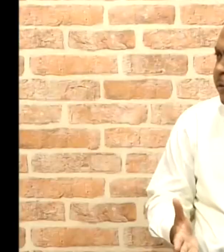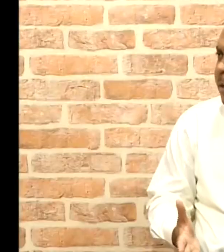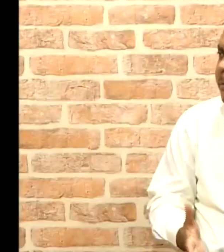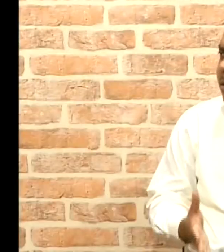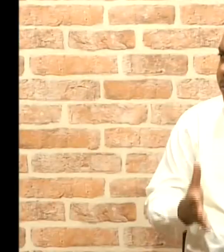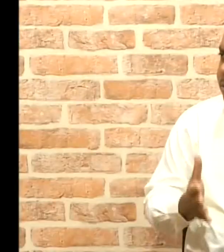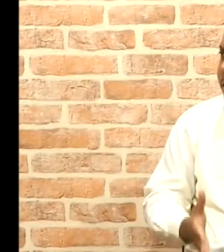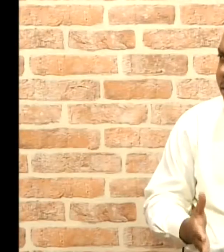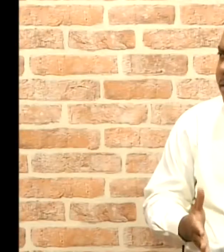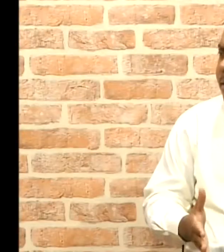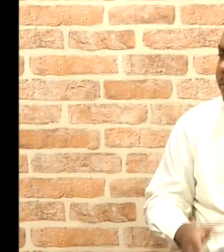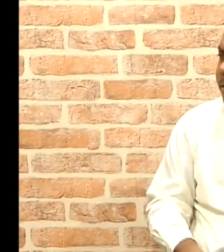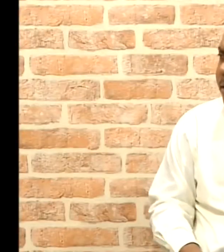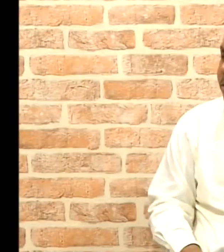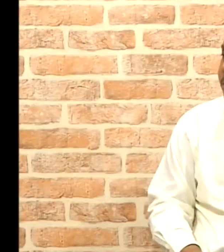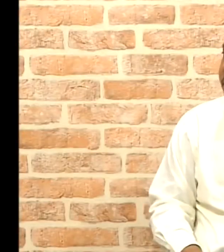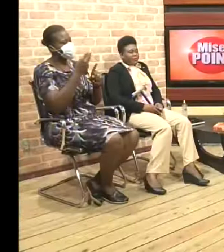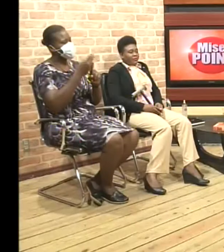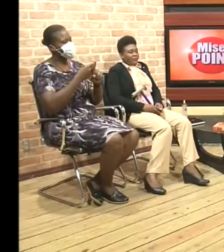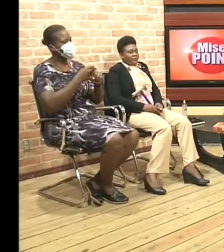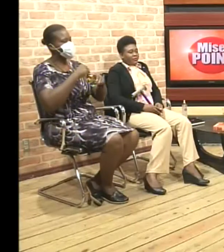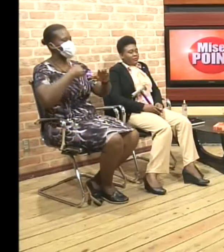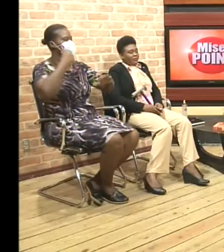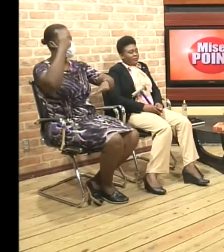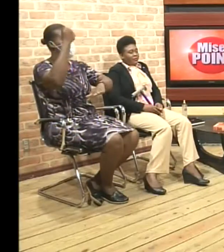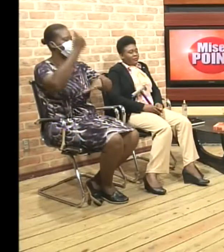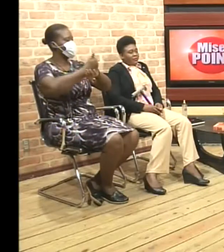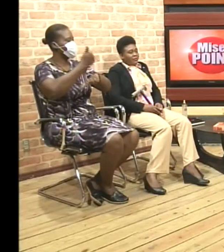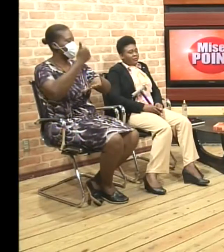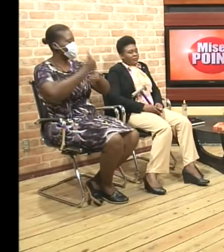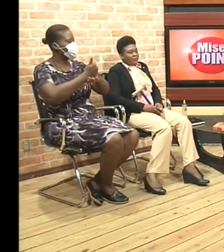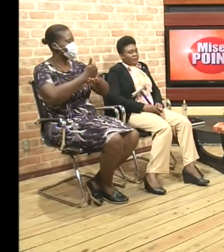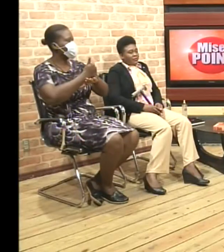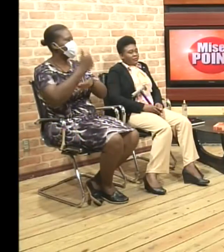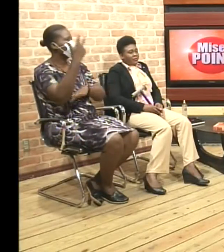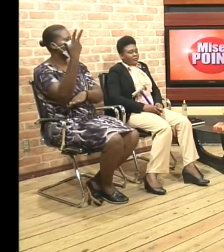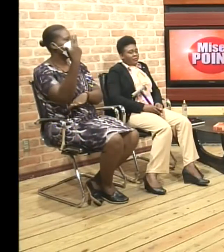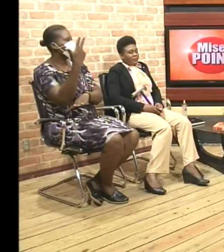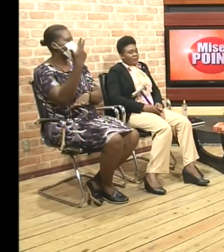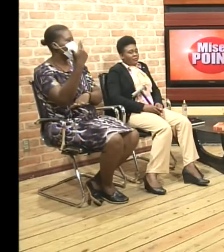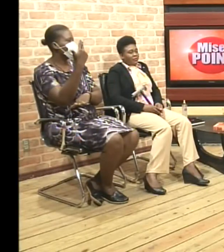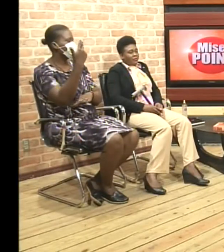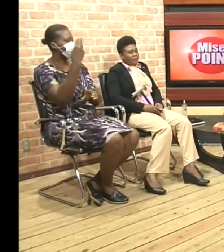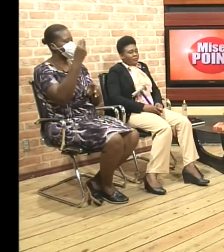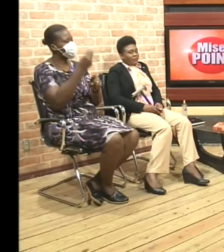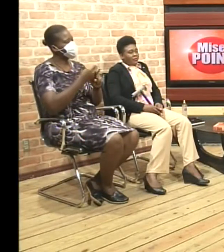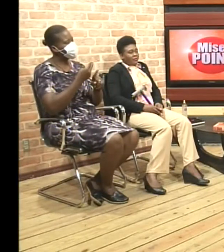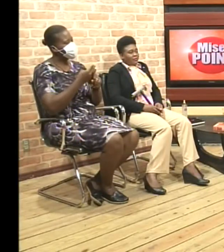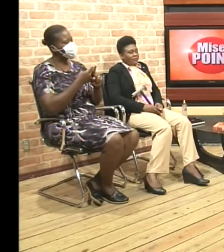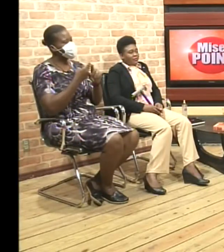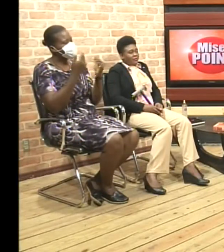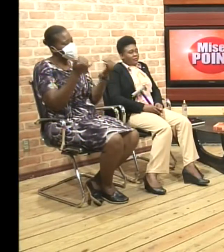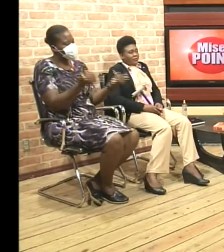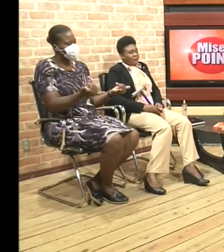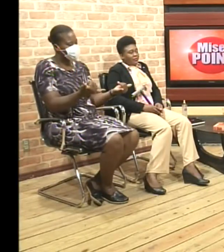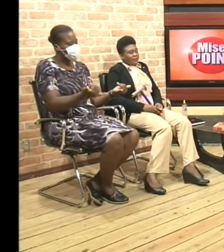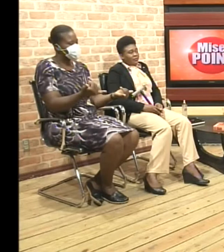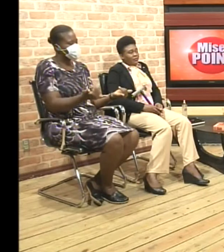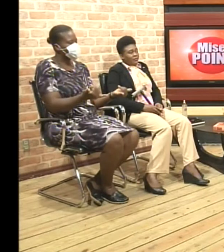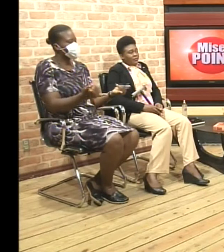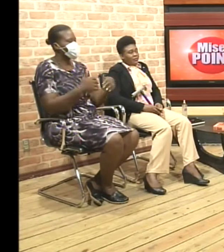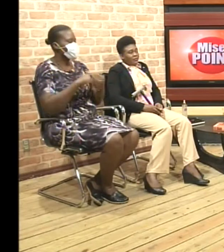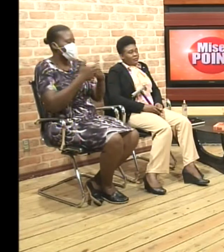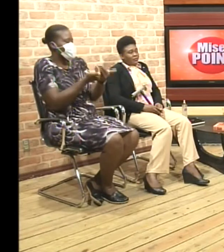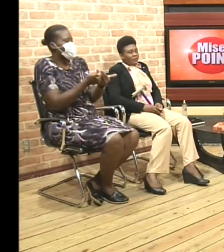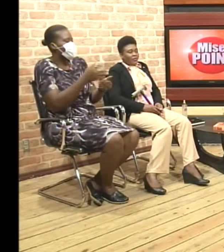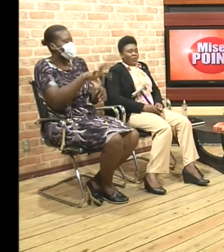installez officiellement comme secrétaire d'État pour l'intégration des handicapés. 13 mars à Jodia, et on va rentrer dans son organe, comment c'est fait, mais comment